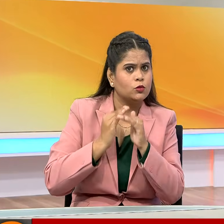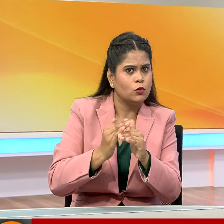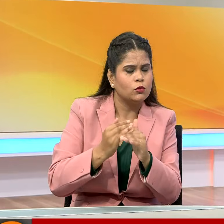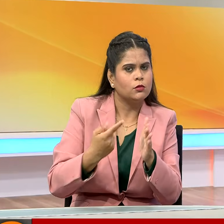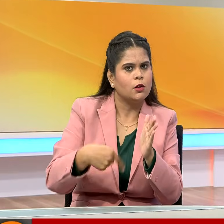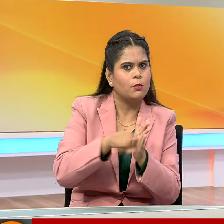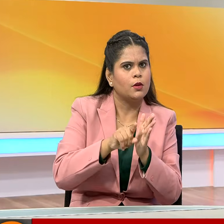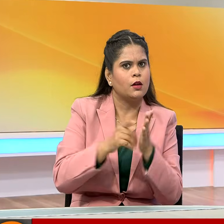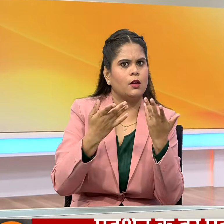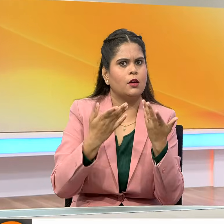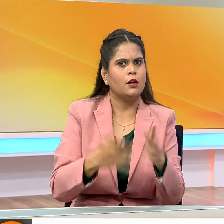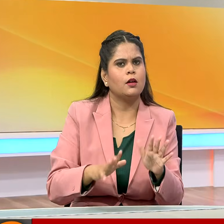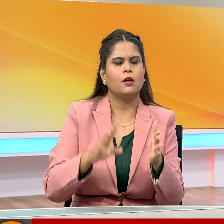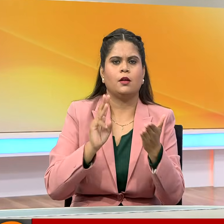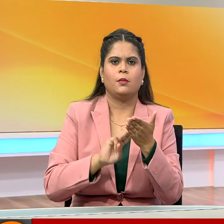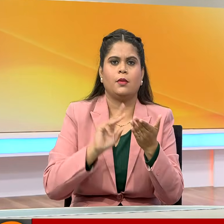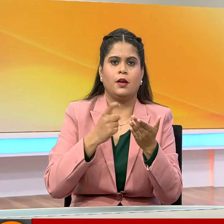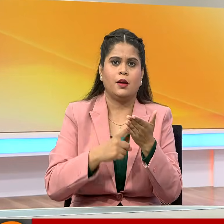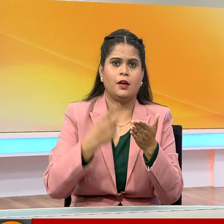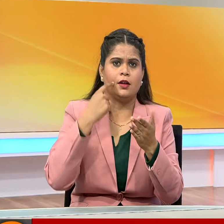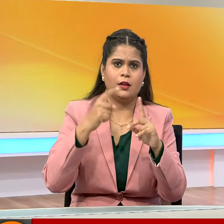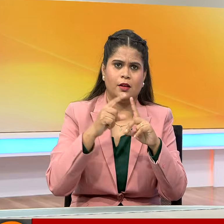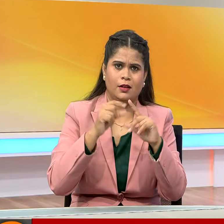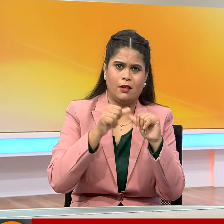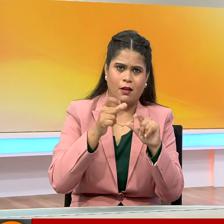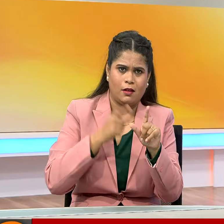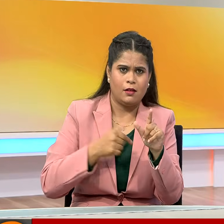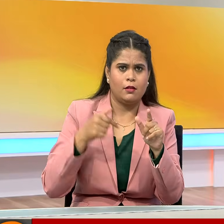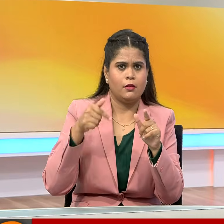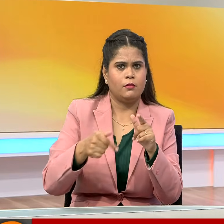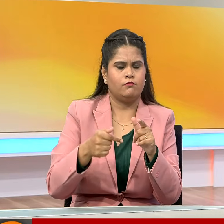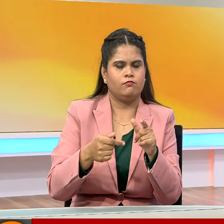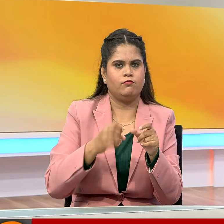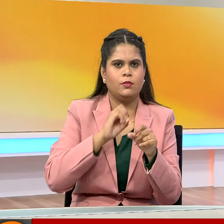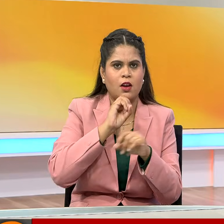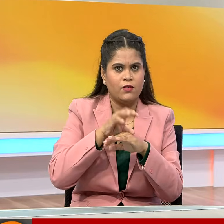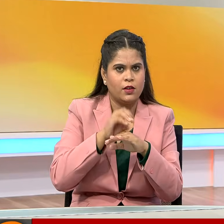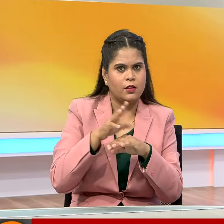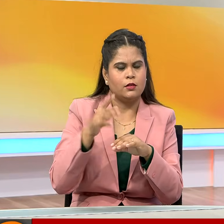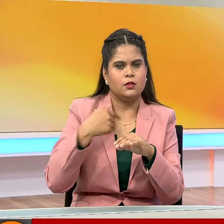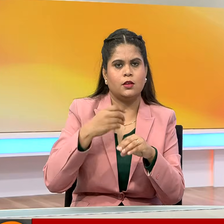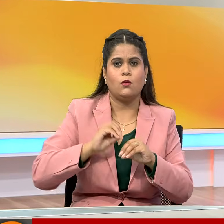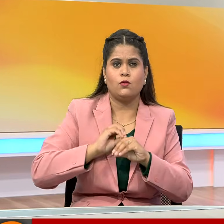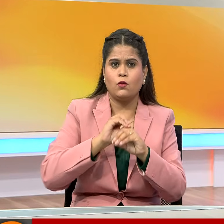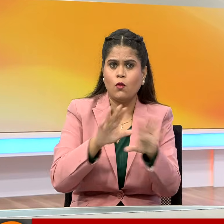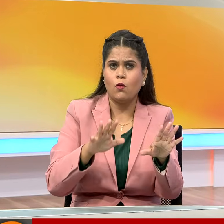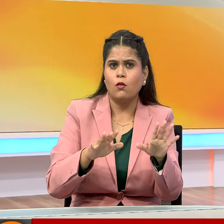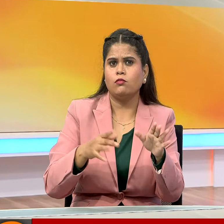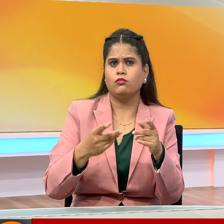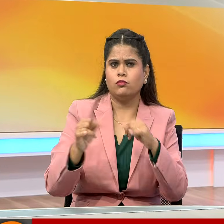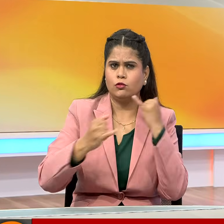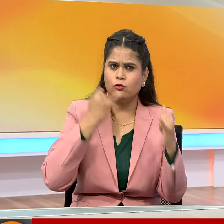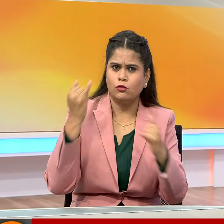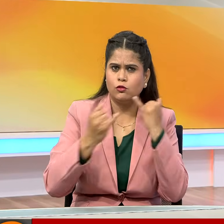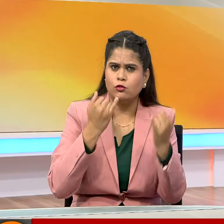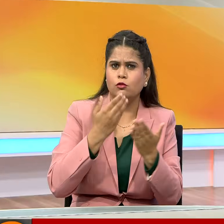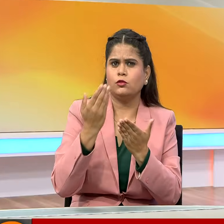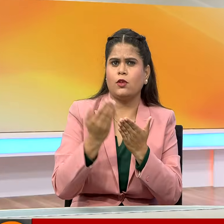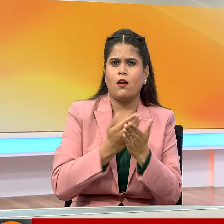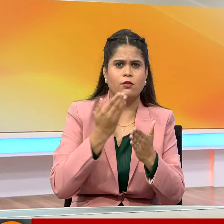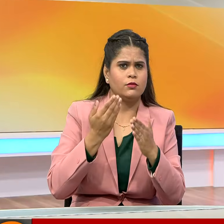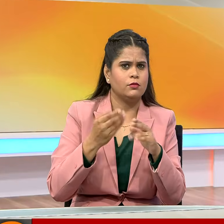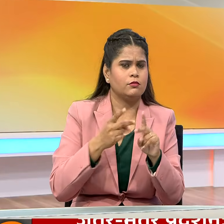हैं। इसमें मैरीटाइम डोमेन अवेयरनेस के क्षेत्र में जानकारी साझा करना, खोज और बचाव, मानवीय